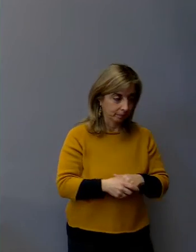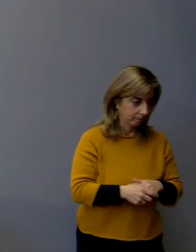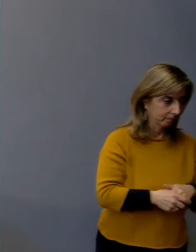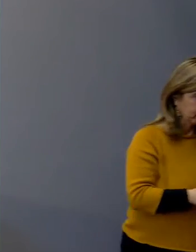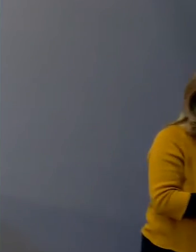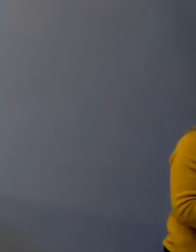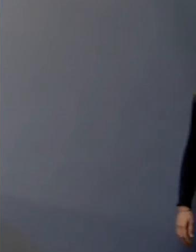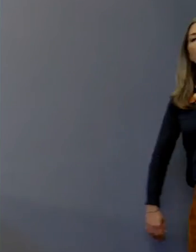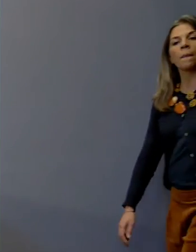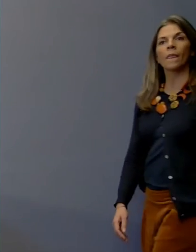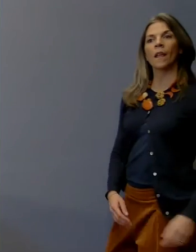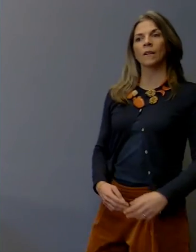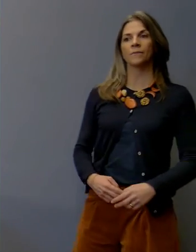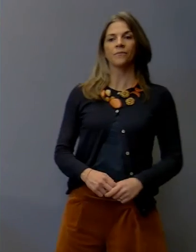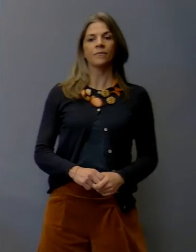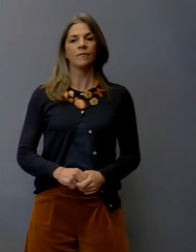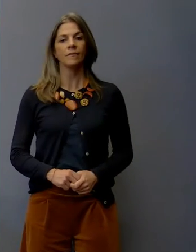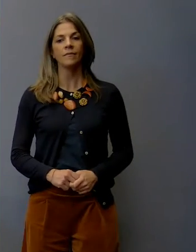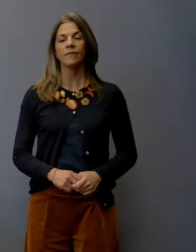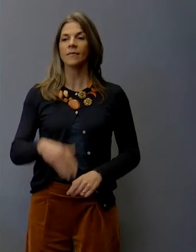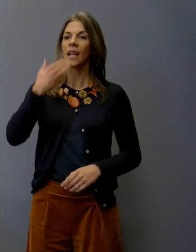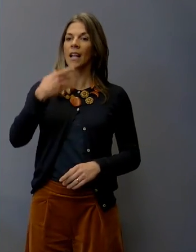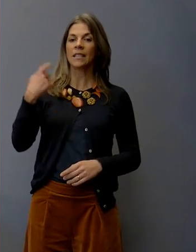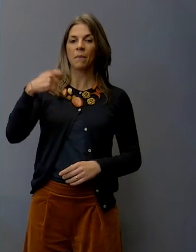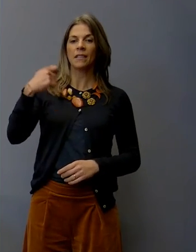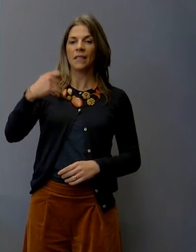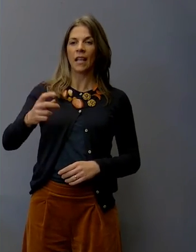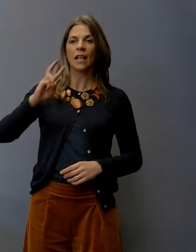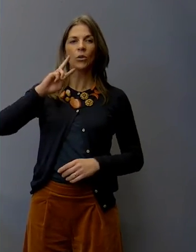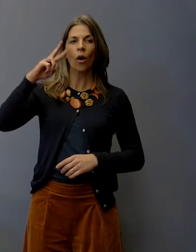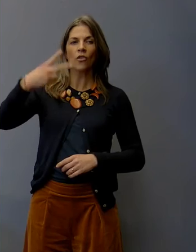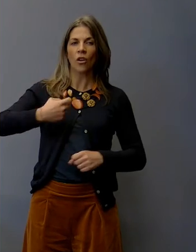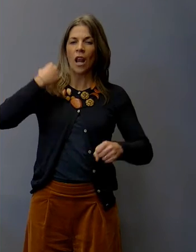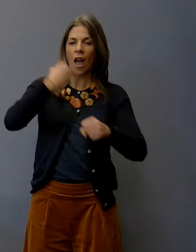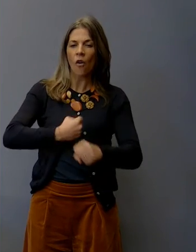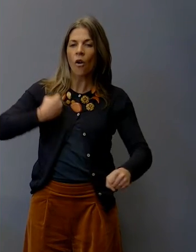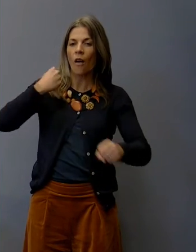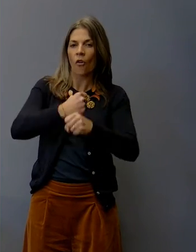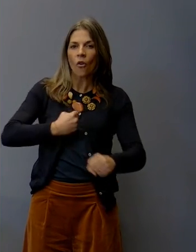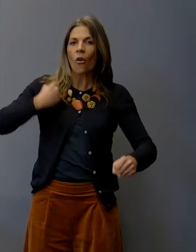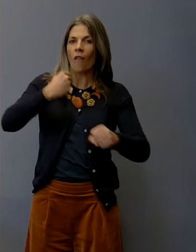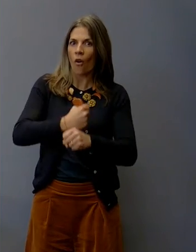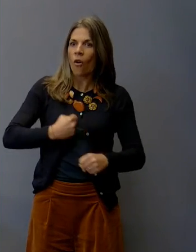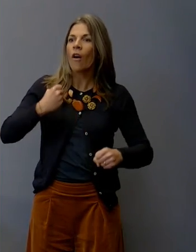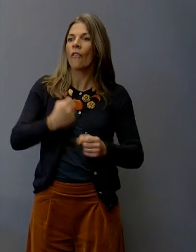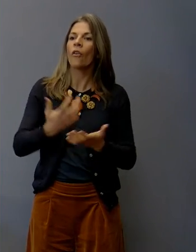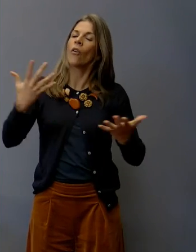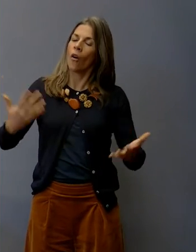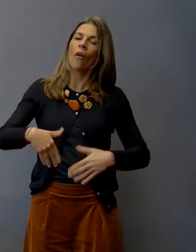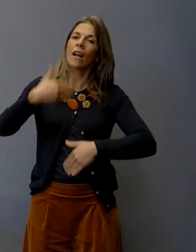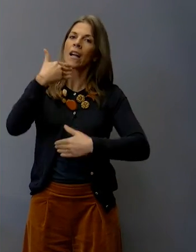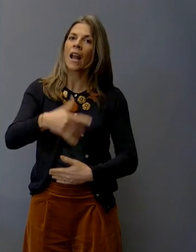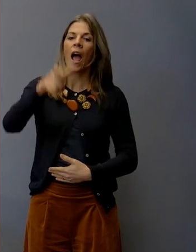questi due giorni di intenso lavoro un ringraziamento va al nostro sindaco all'assessore picciocchi